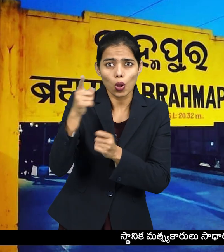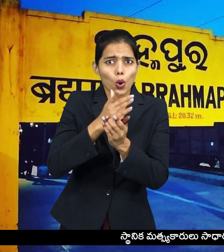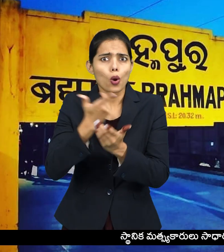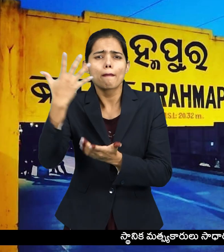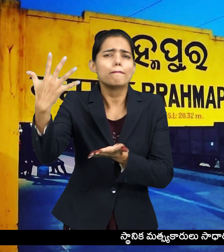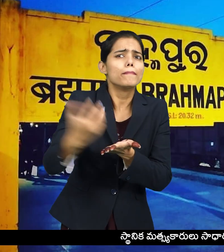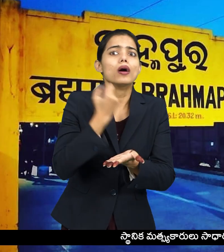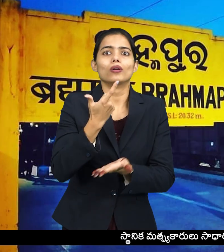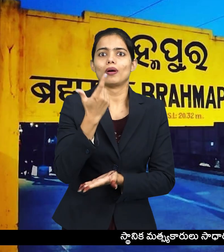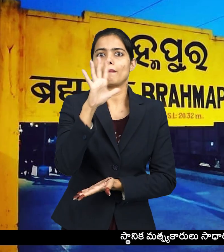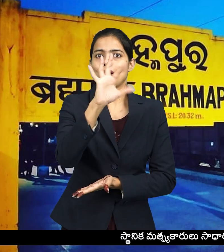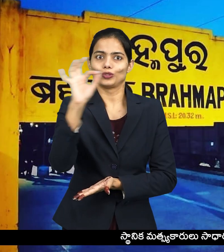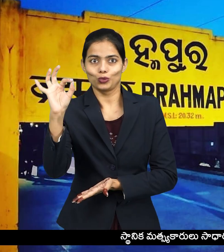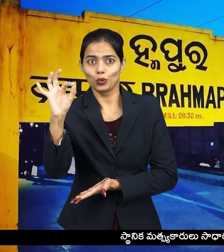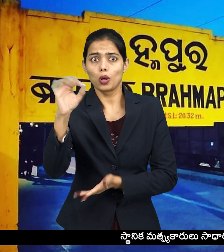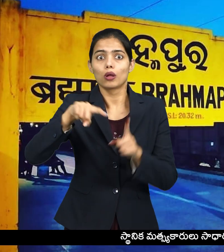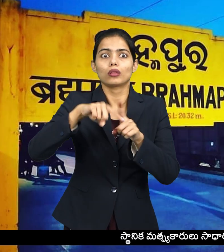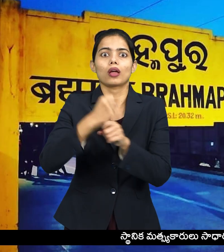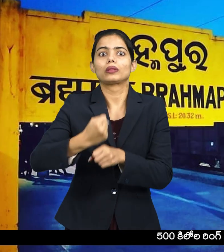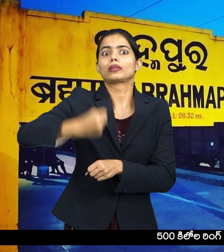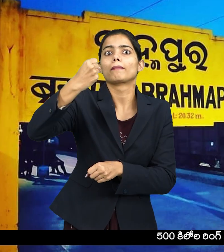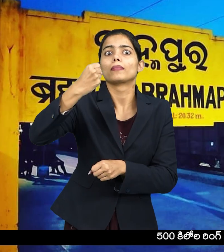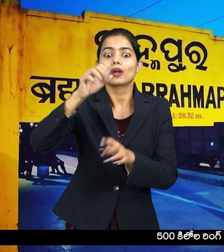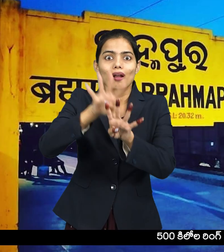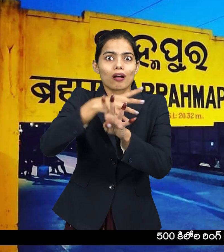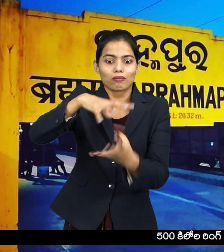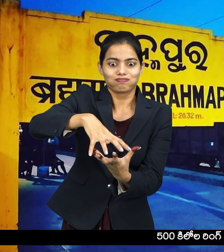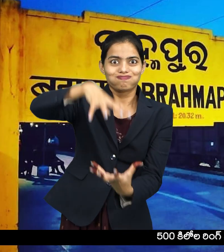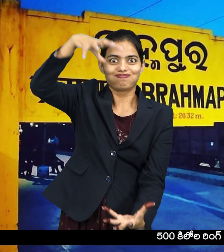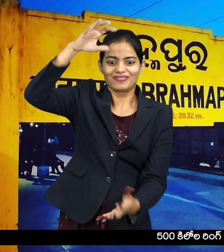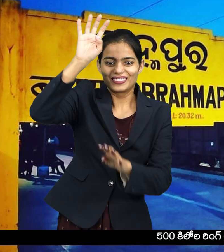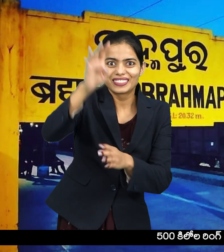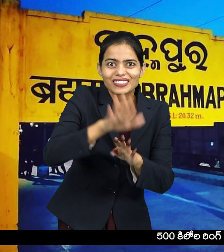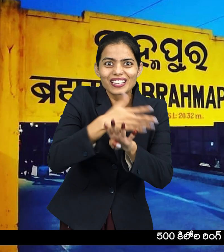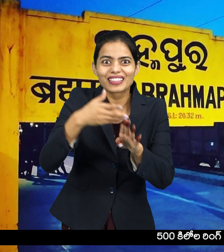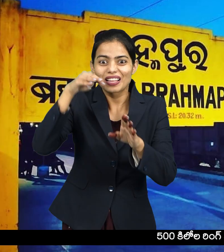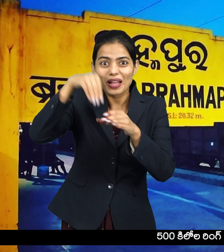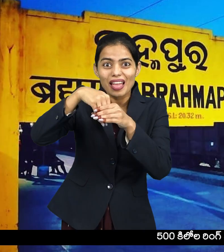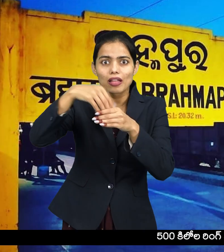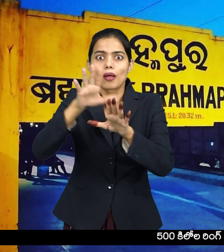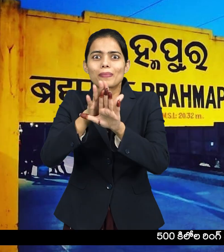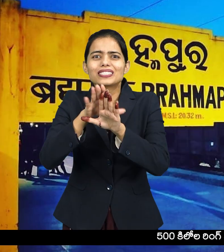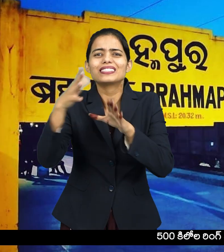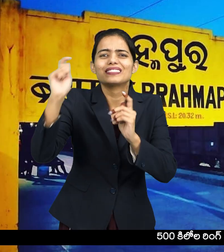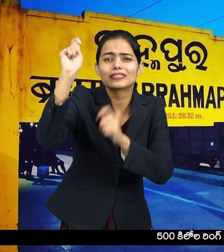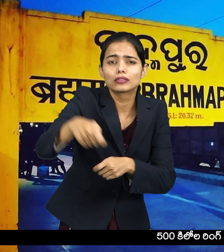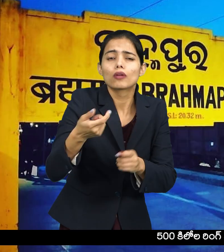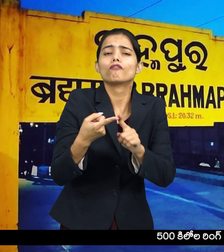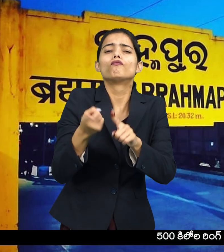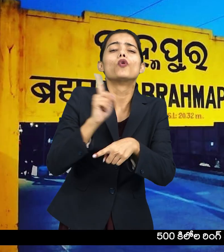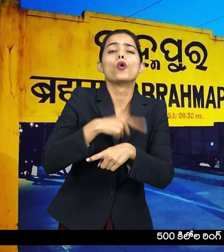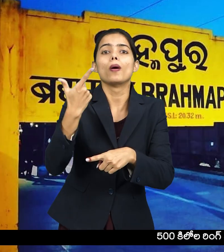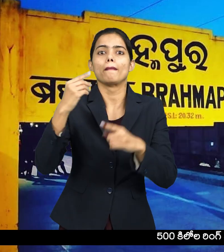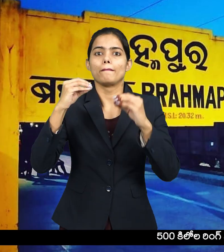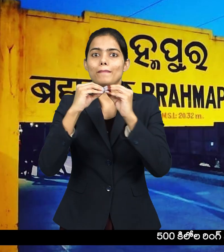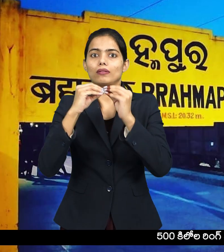సాధారణంగా ఒడిశాలోని బర్హాంపూర్ నుండి 500 కిలోల రింగ్ వలలను కొనుగోలు చేస్తారు.